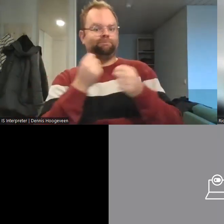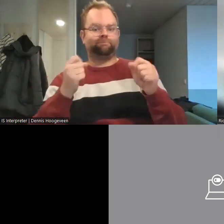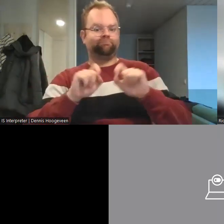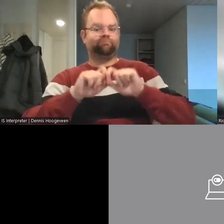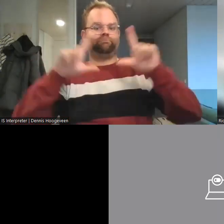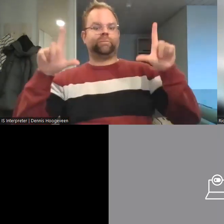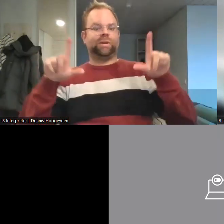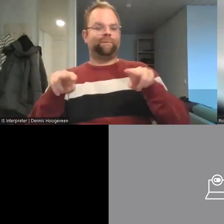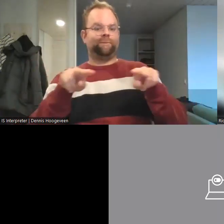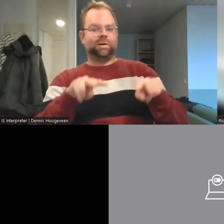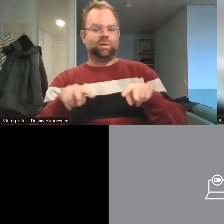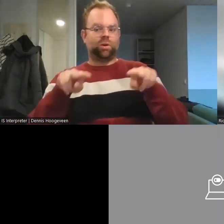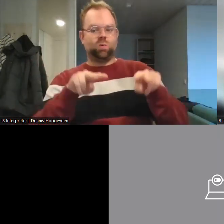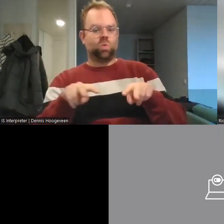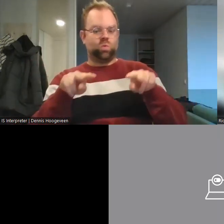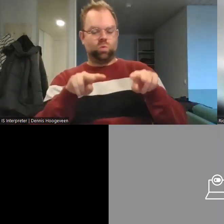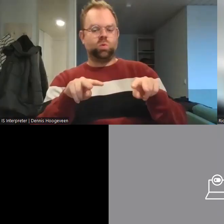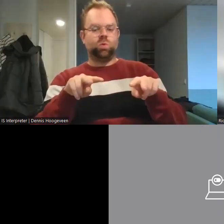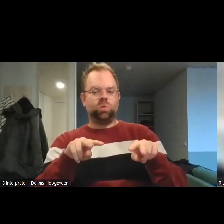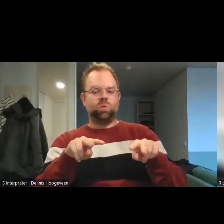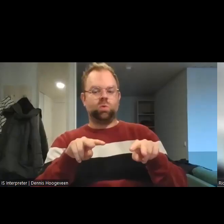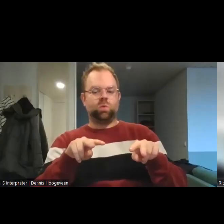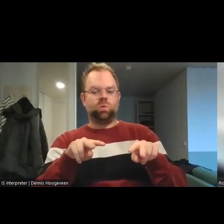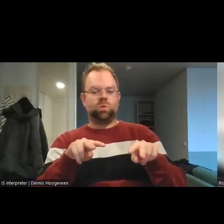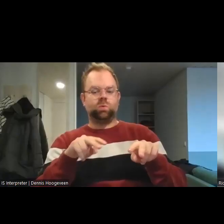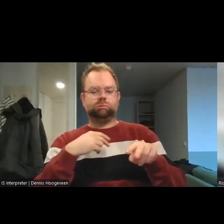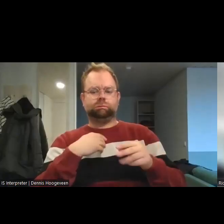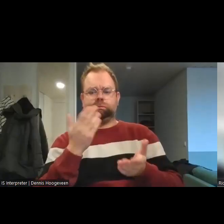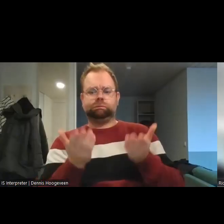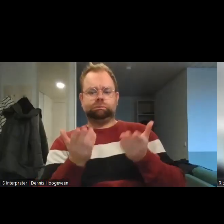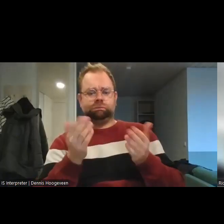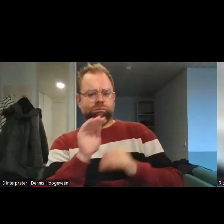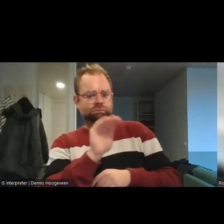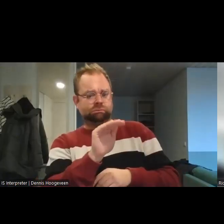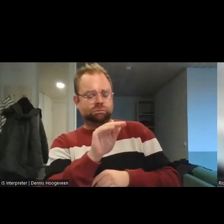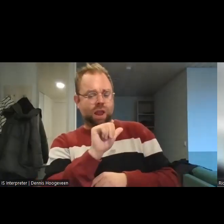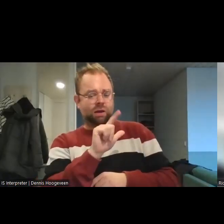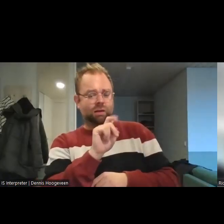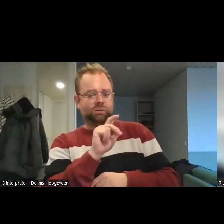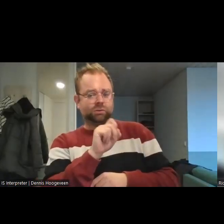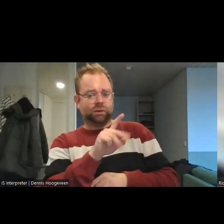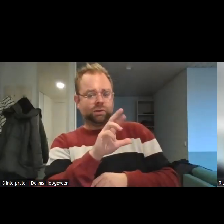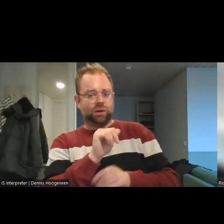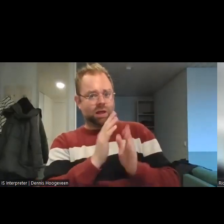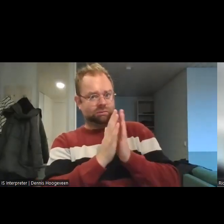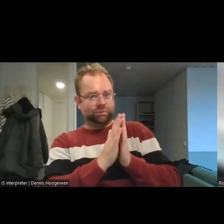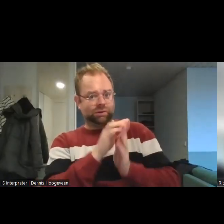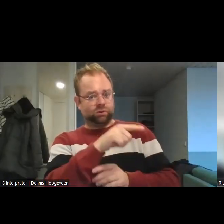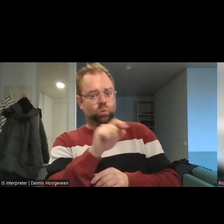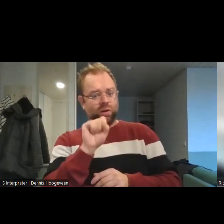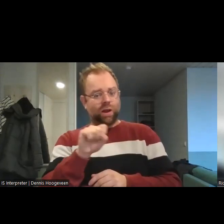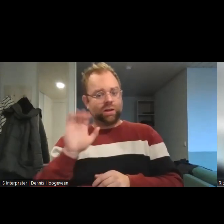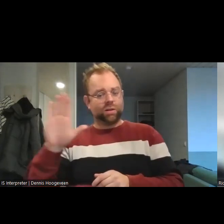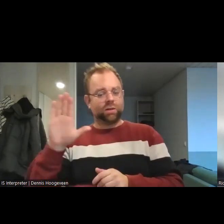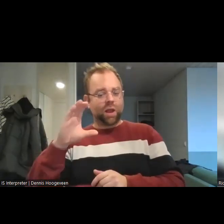Caroline qui dit qu'elle n'a toujours pas la permission d'ouvrir sa caméra, sa vidéo. Alors, Alexandra, je ne sais pas si c'est quelque